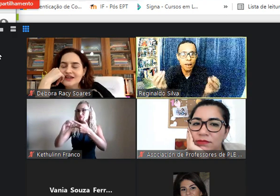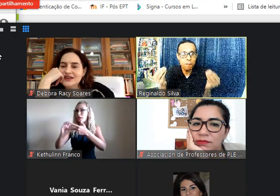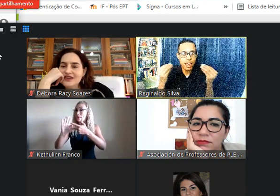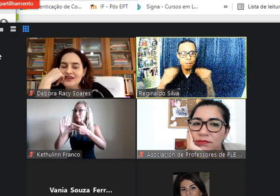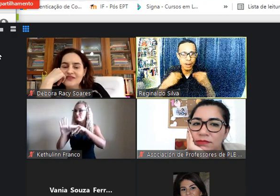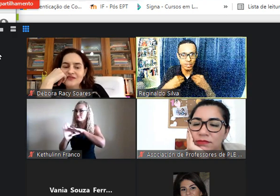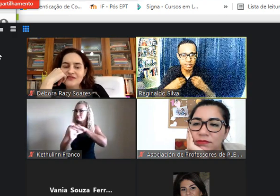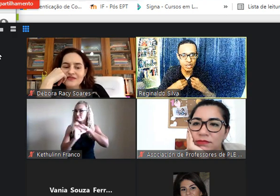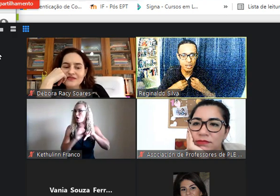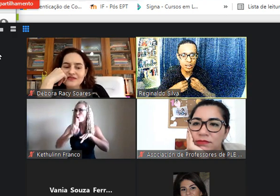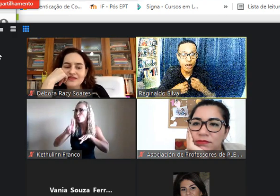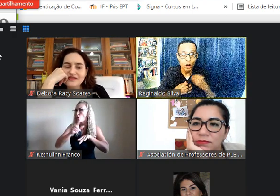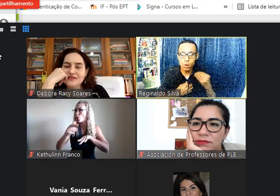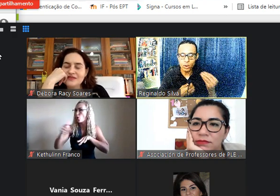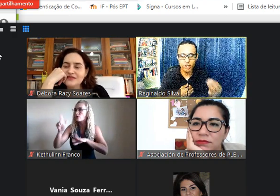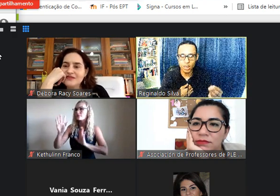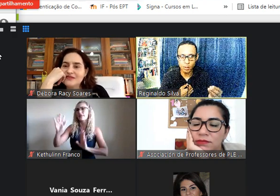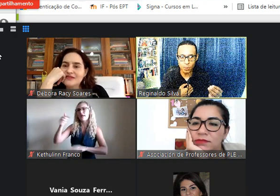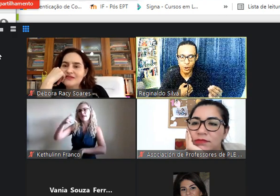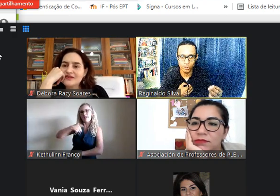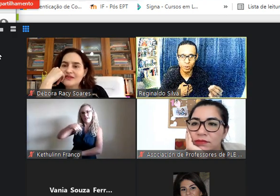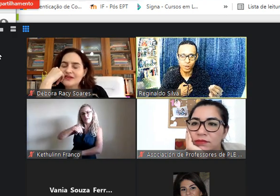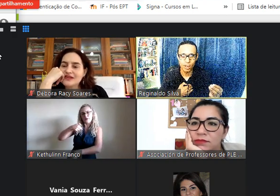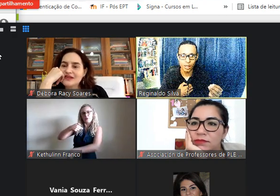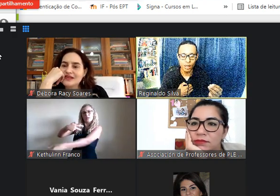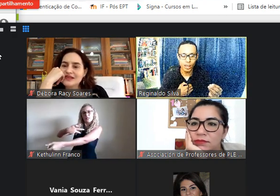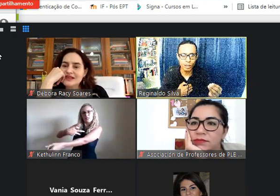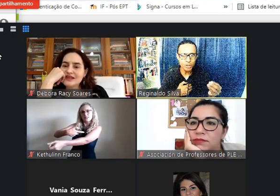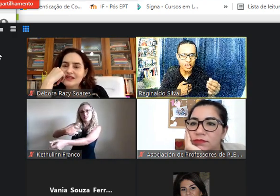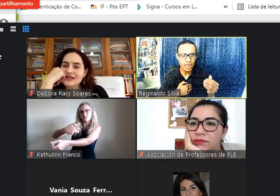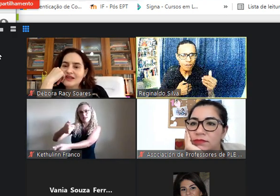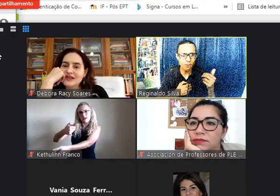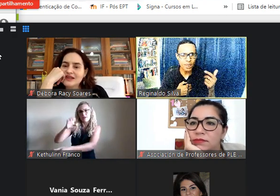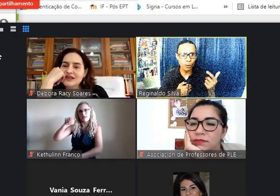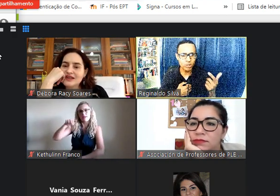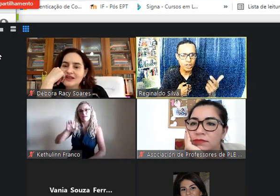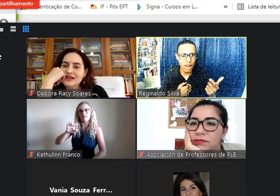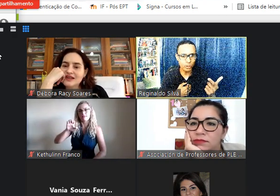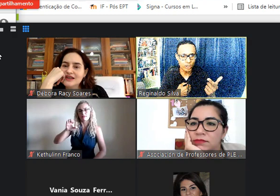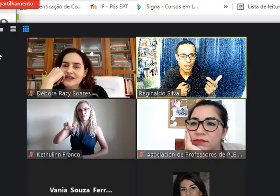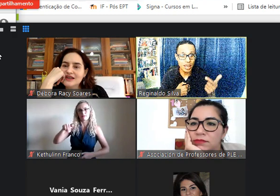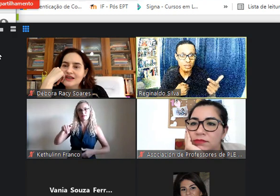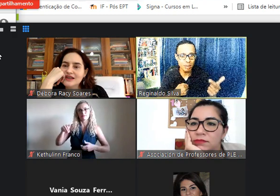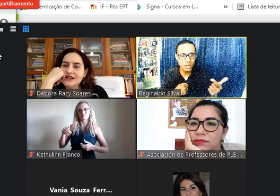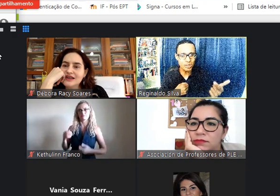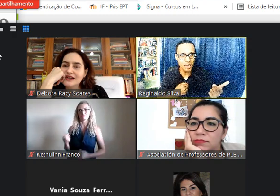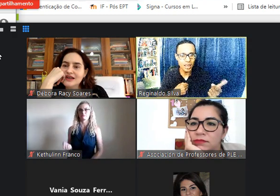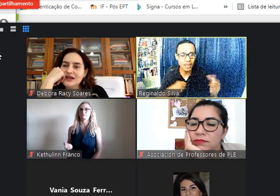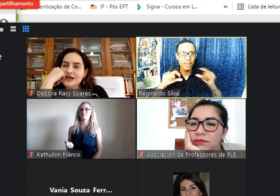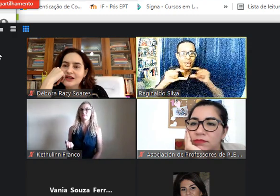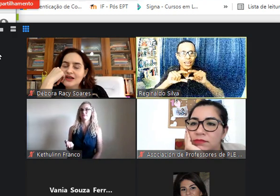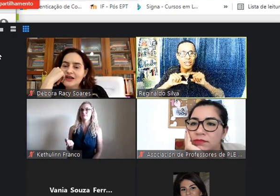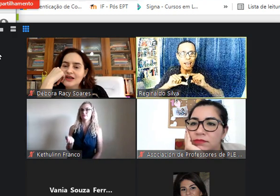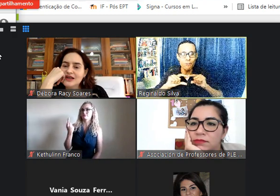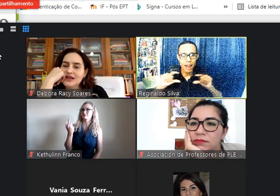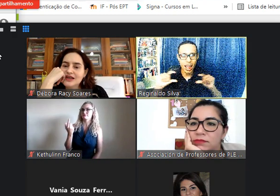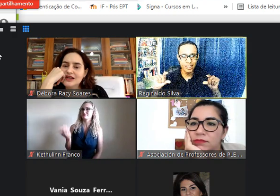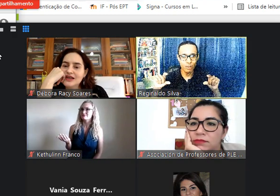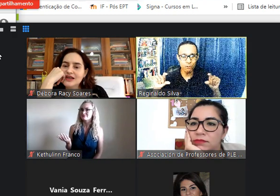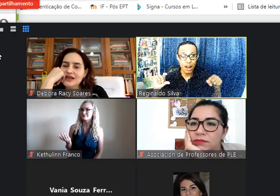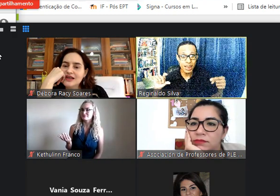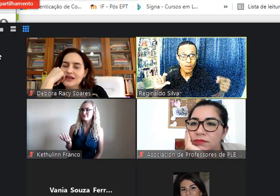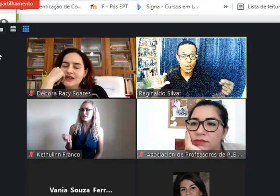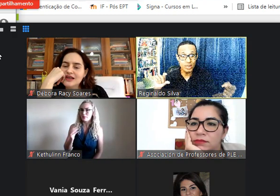já pega para si o conceito pronto. Então, se ele vê o sinal de exame de sangue na